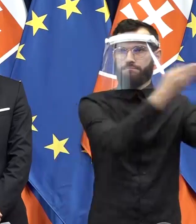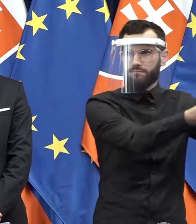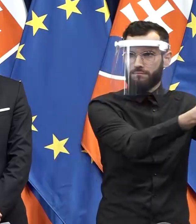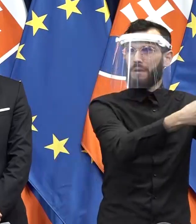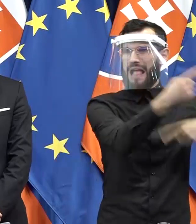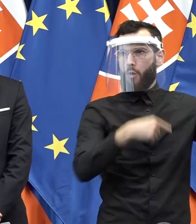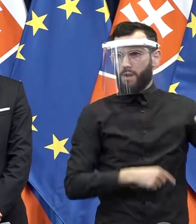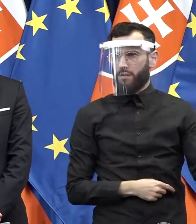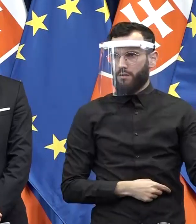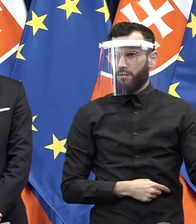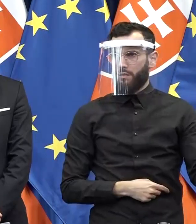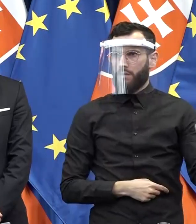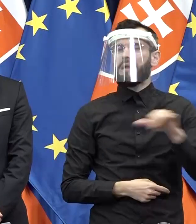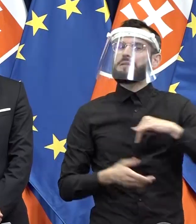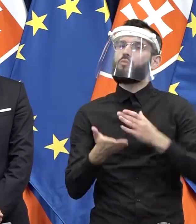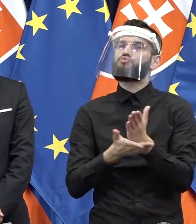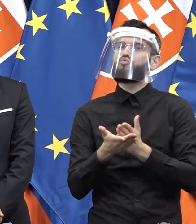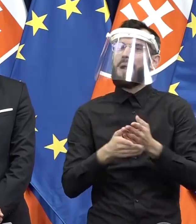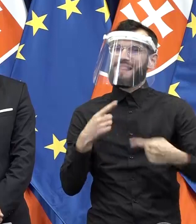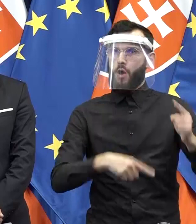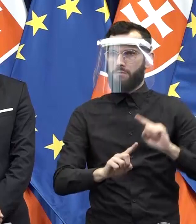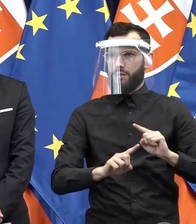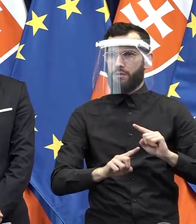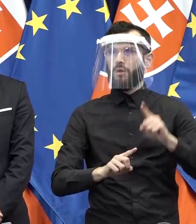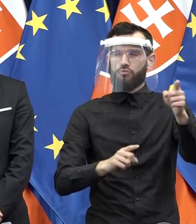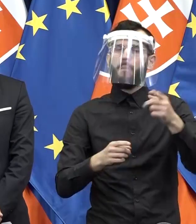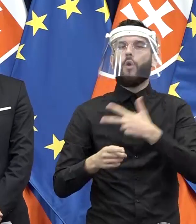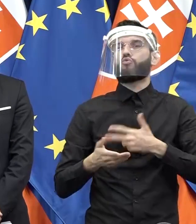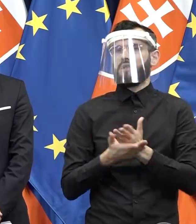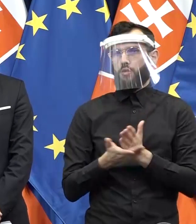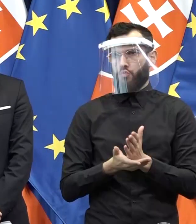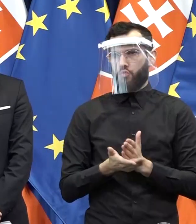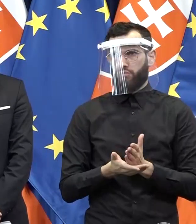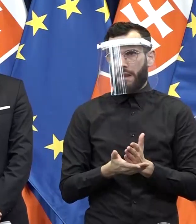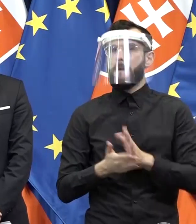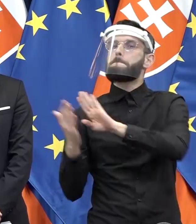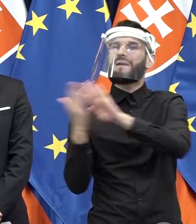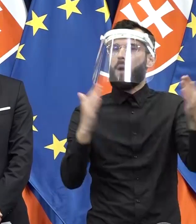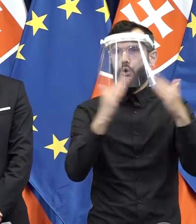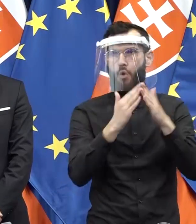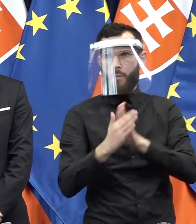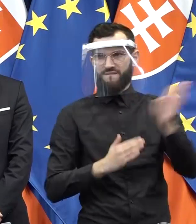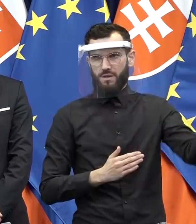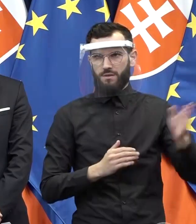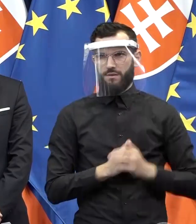sme z toho urobili inú trošku službu poskytovania tej sociálnej služby priamo v domácnosti.